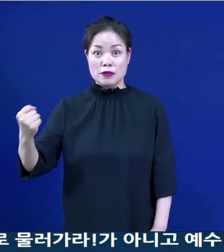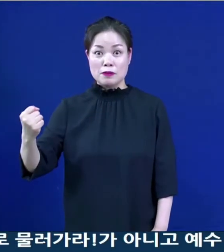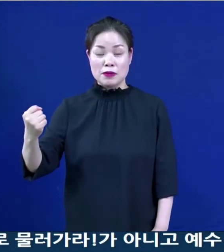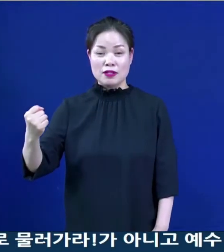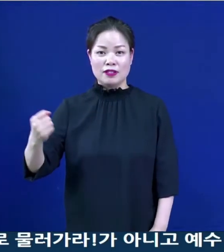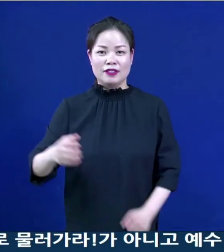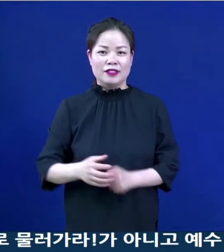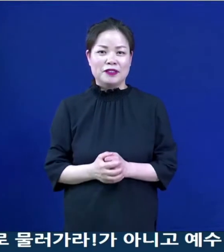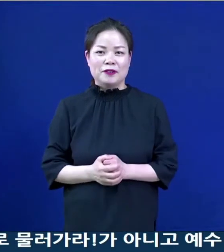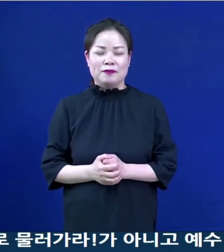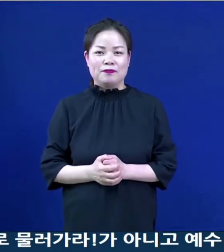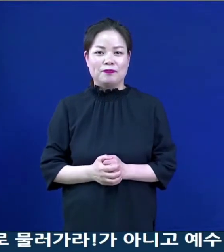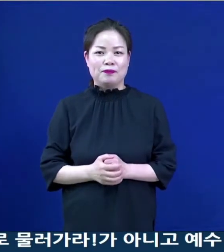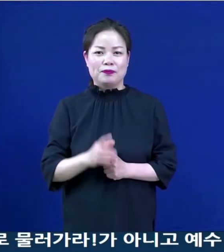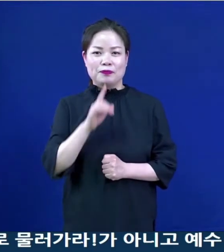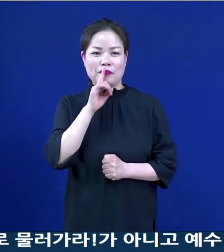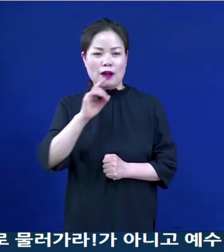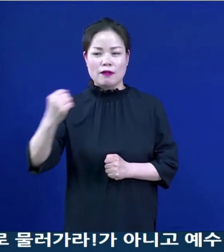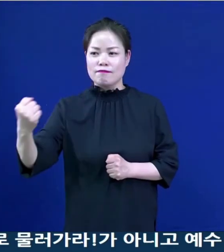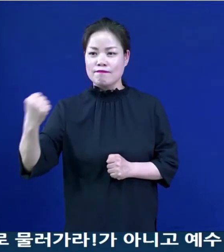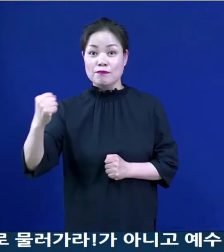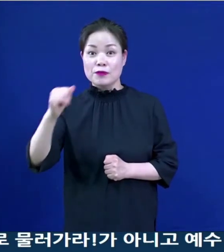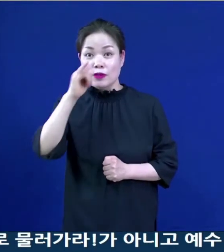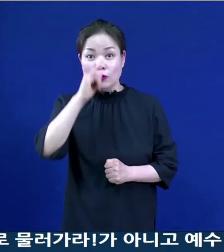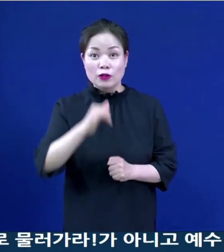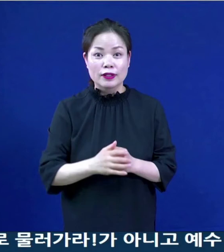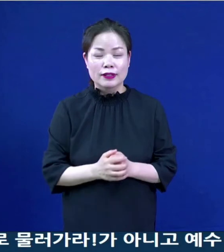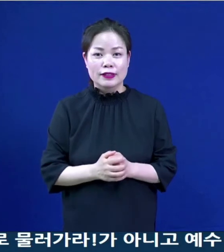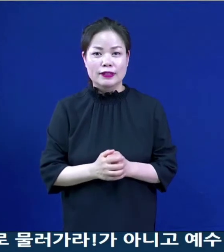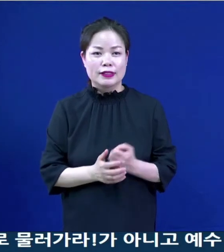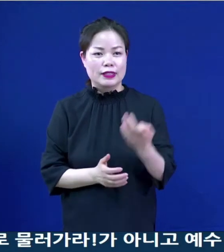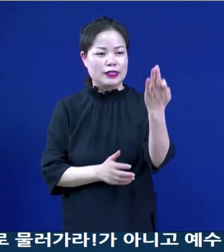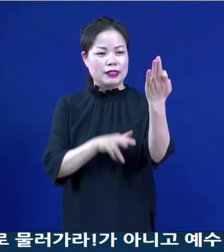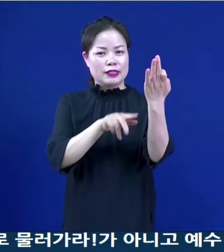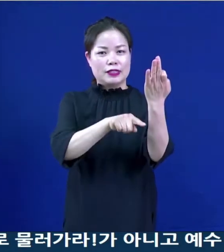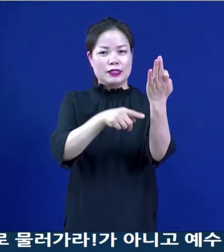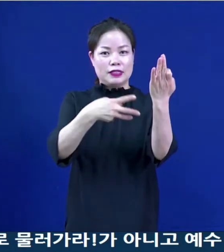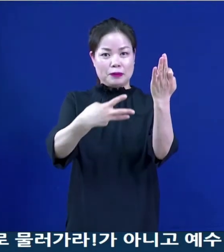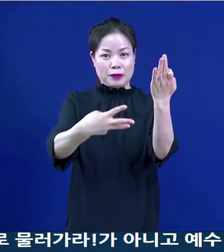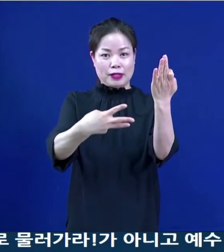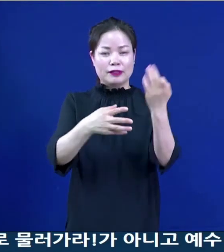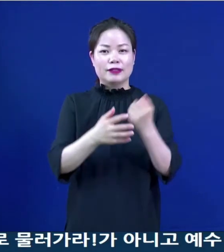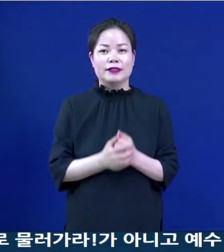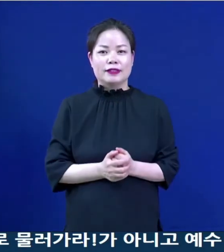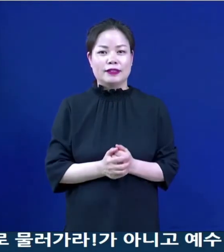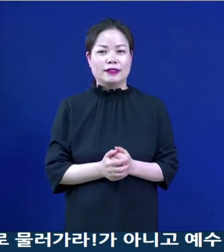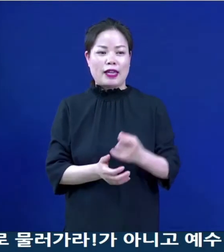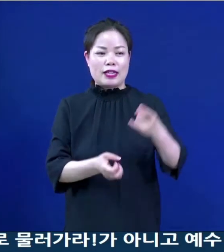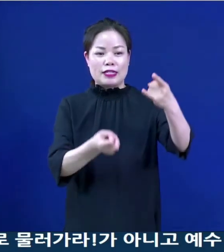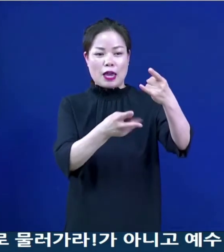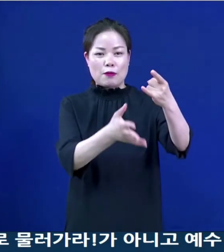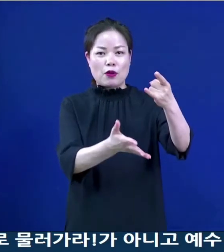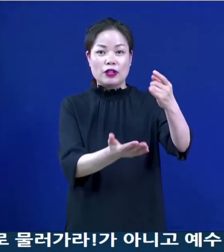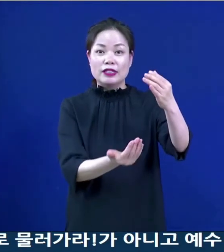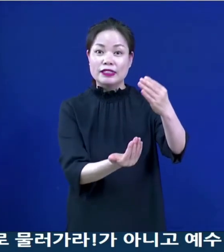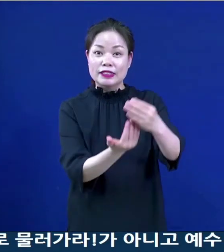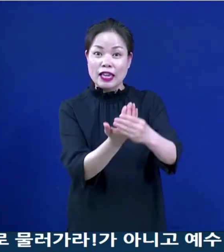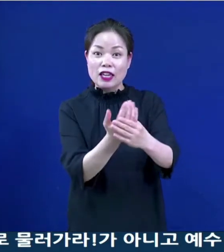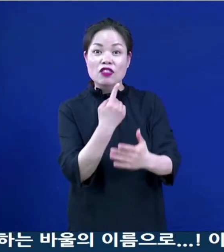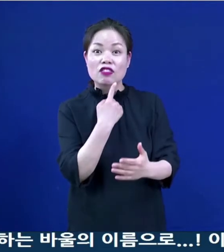이 말의 능력이 있었는데, 자 14절이 이제 에베소에서